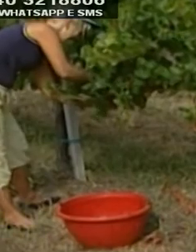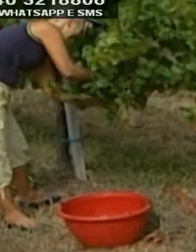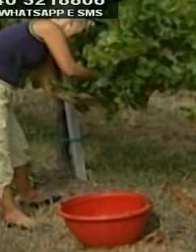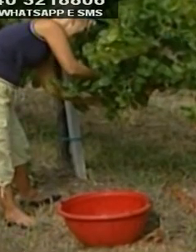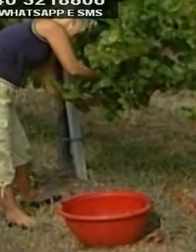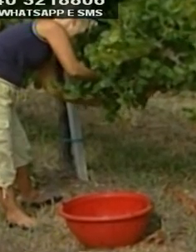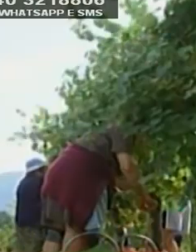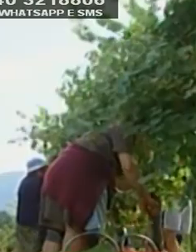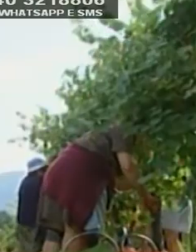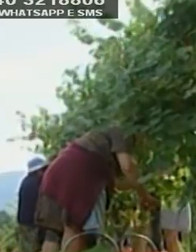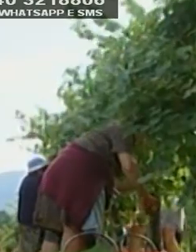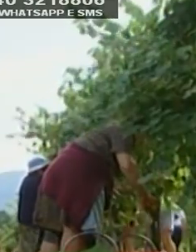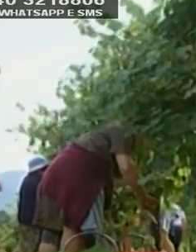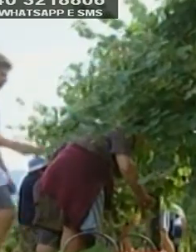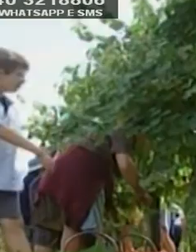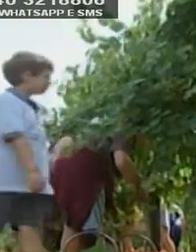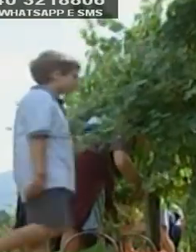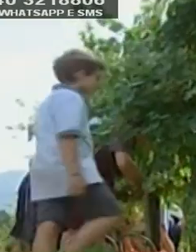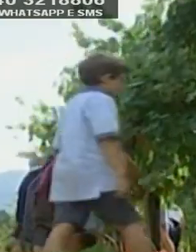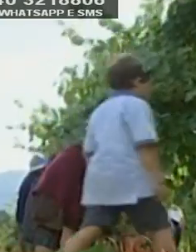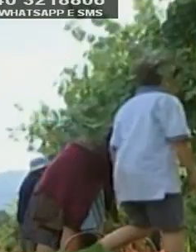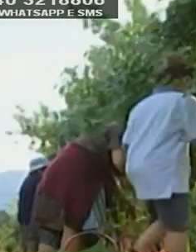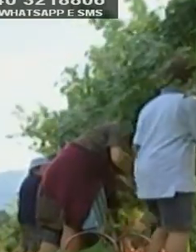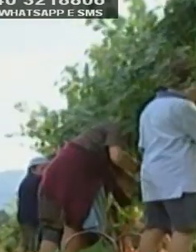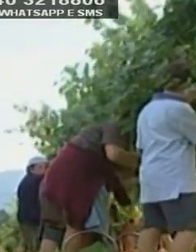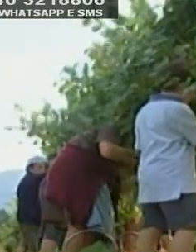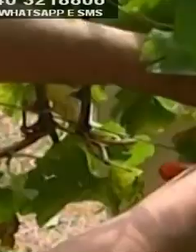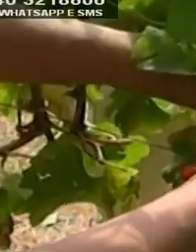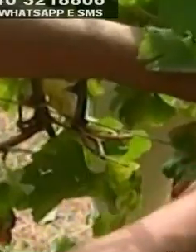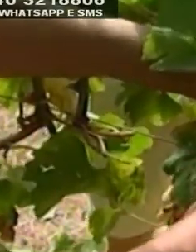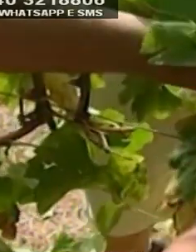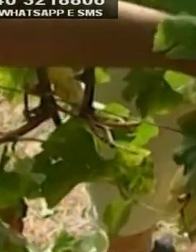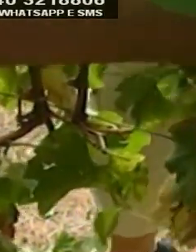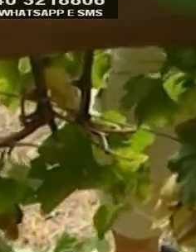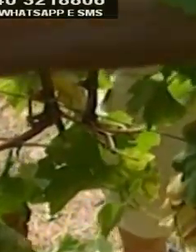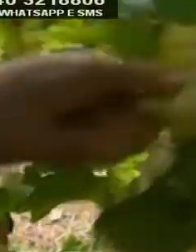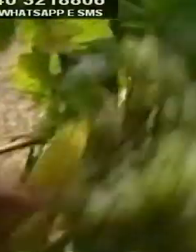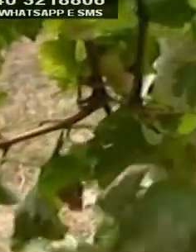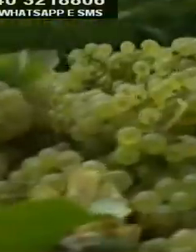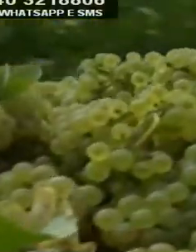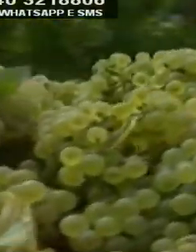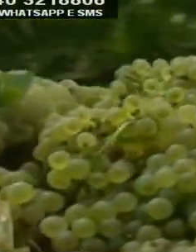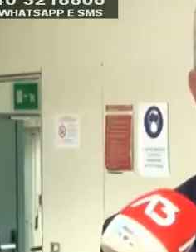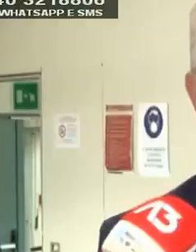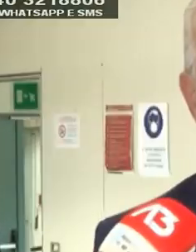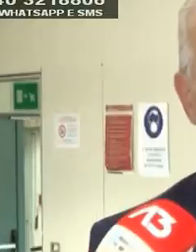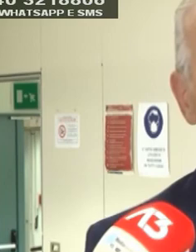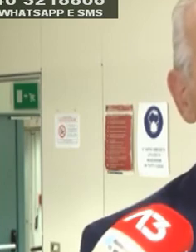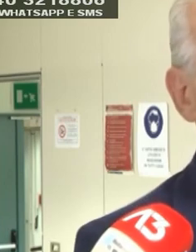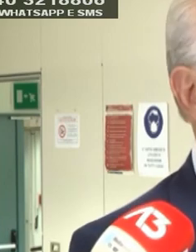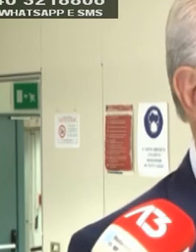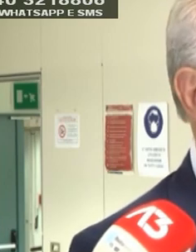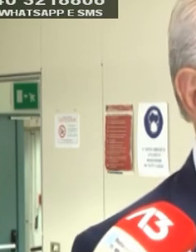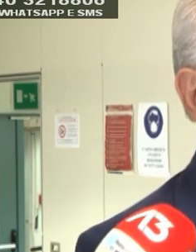liquidità. Un'attenzione particolare sarà per le 164 attività agricole della zona di Vaux, le prime a essere penalizzate. Noi, tra